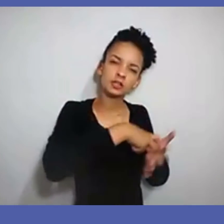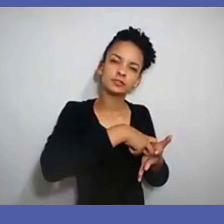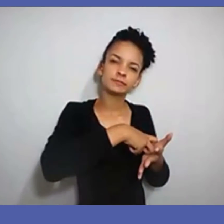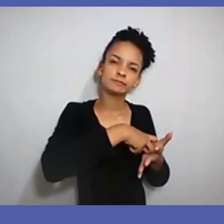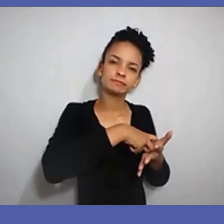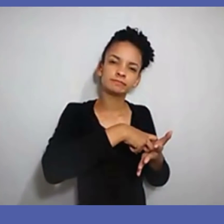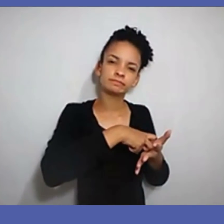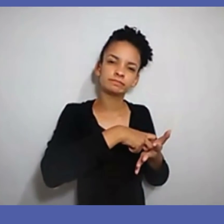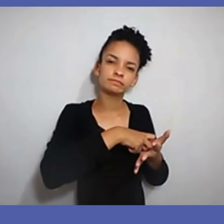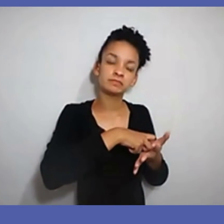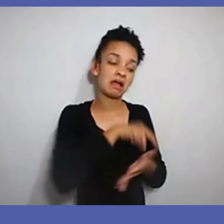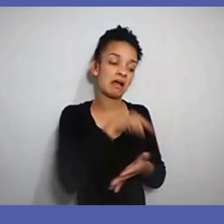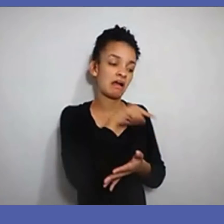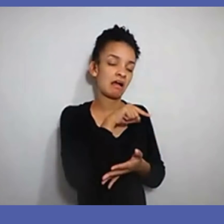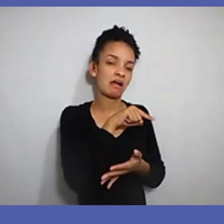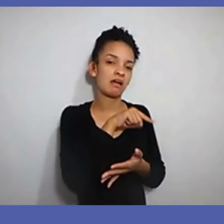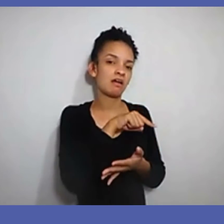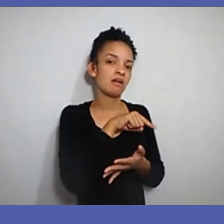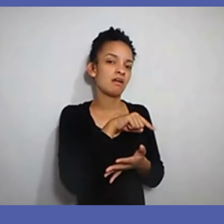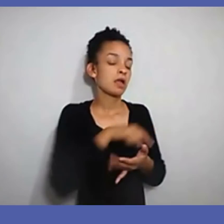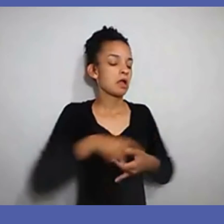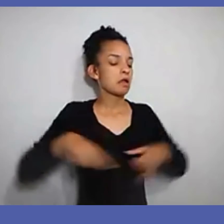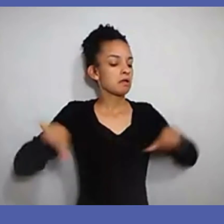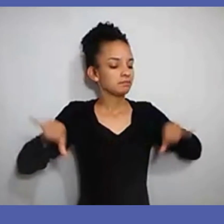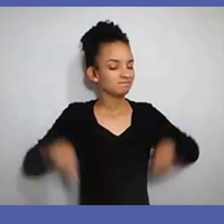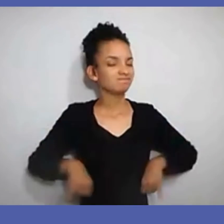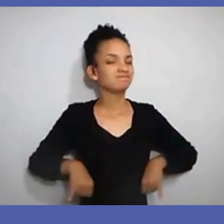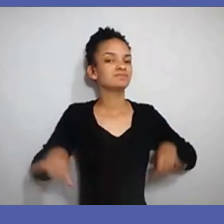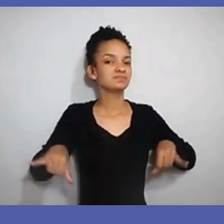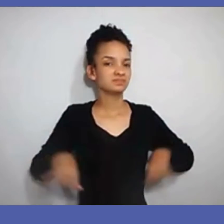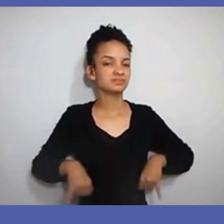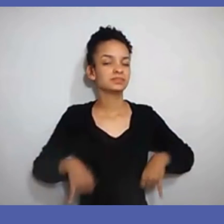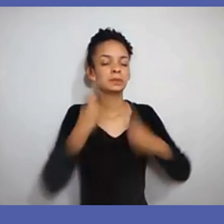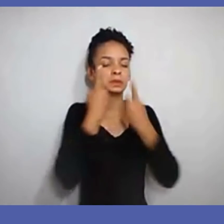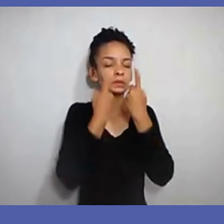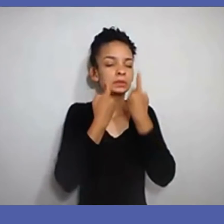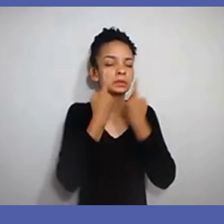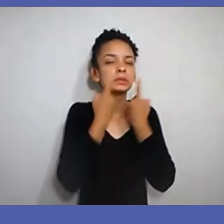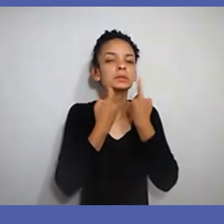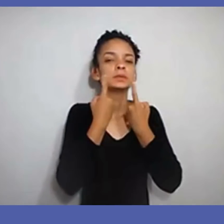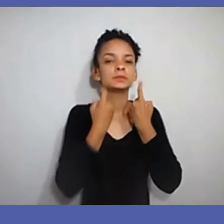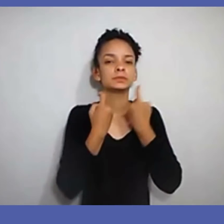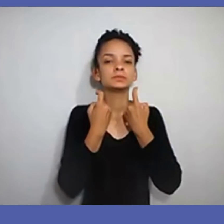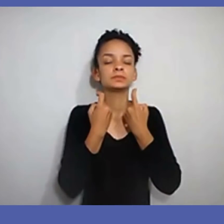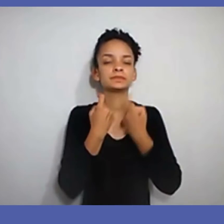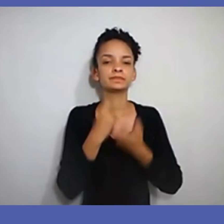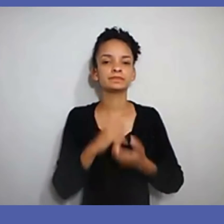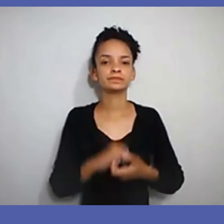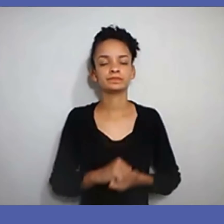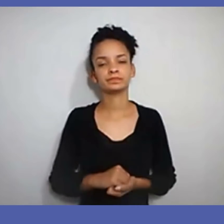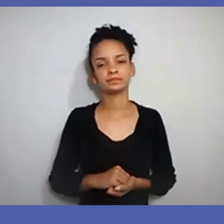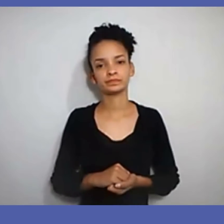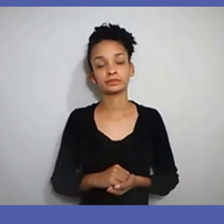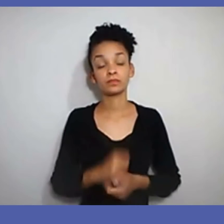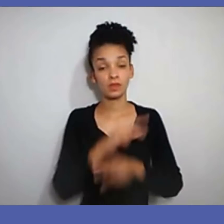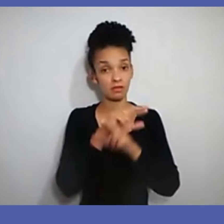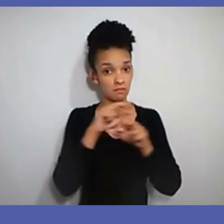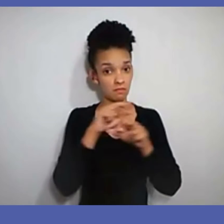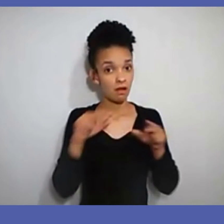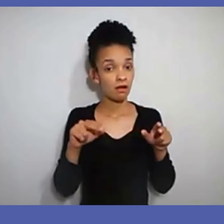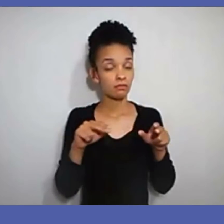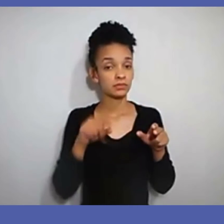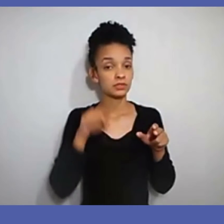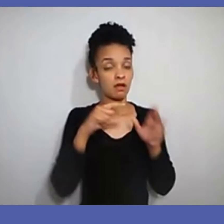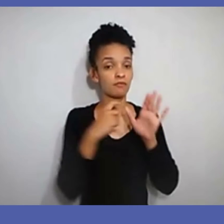haverá choro e ranger de dentes. Irmãos, aqui, né, não